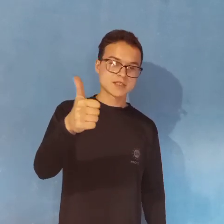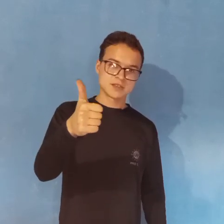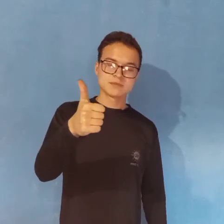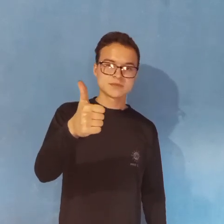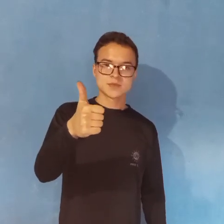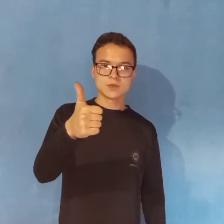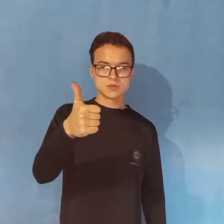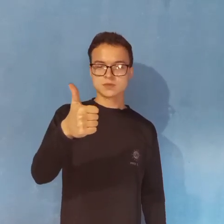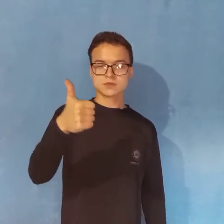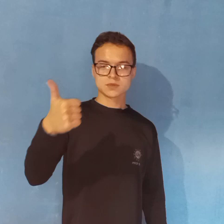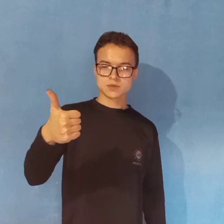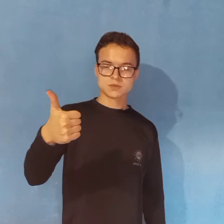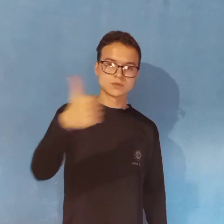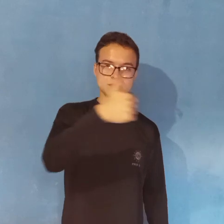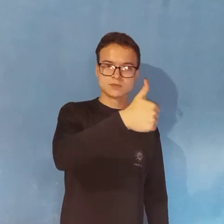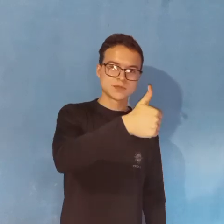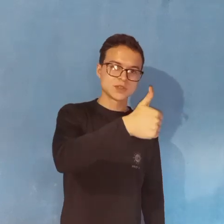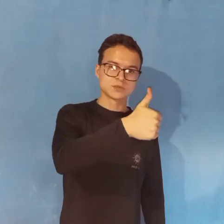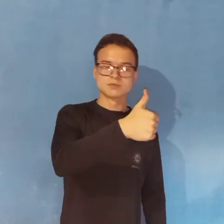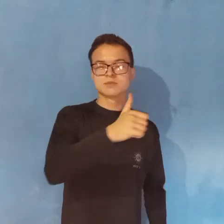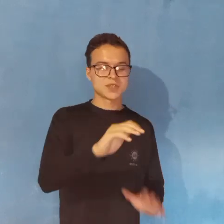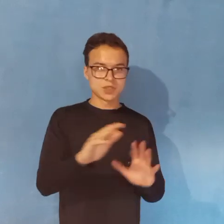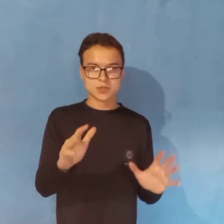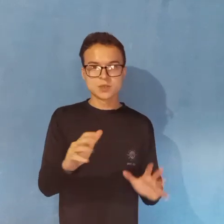assim, ou 1 e 1, não tem problema.